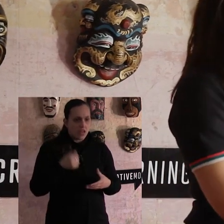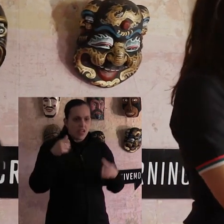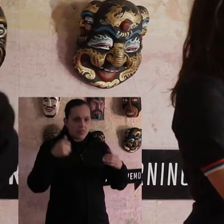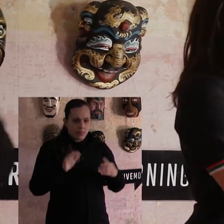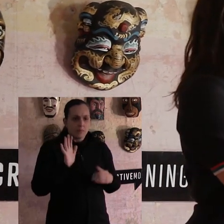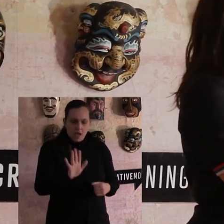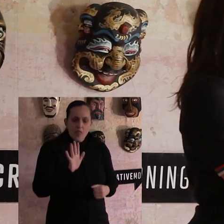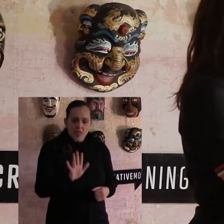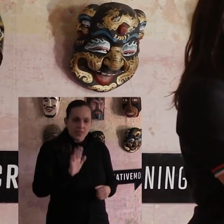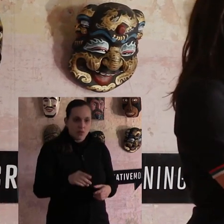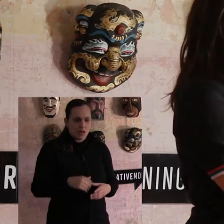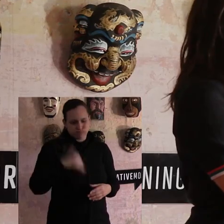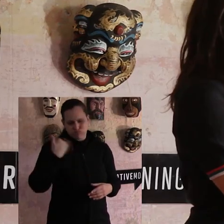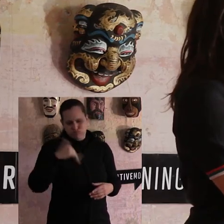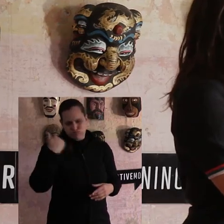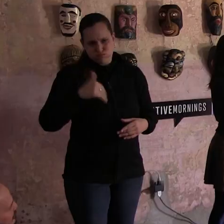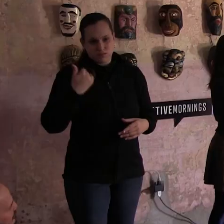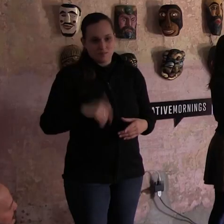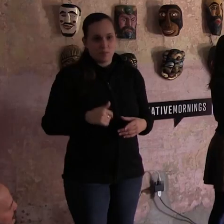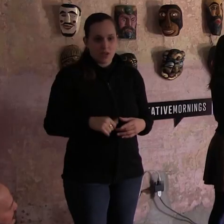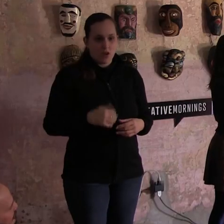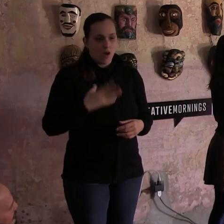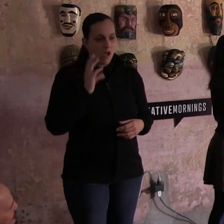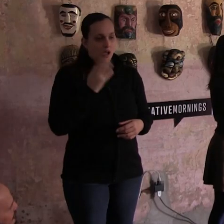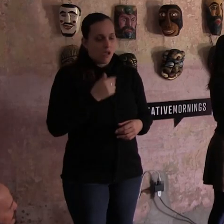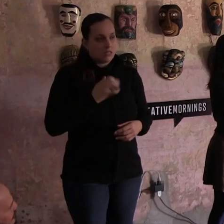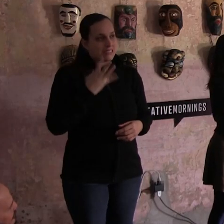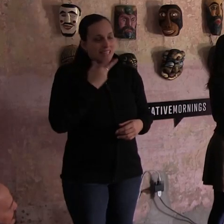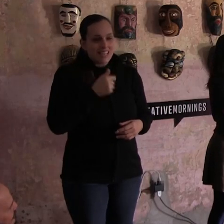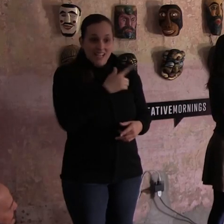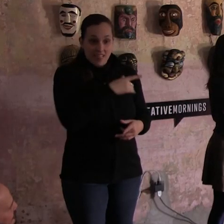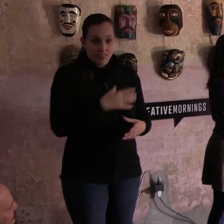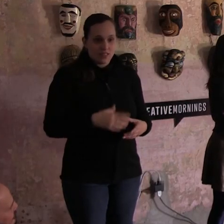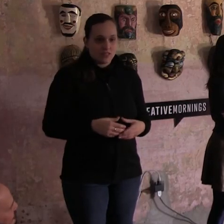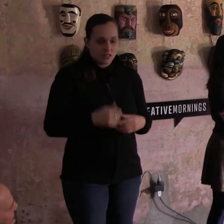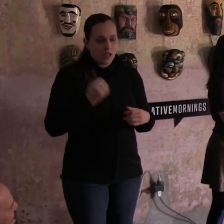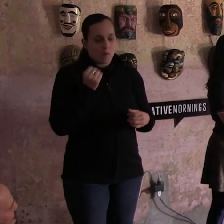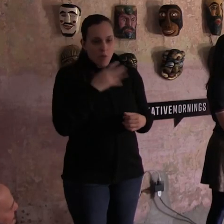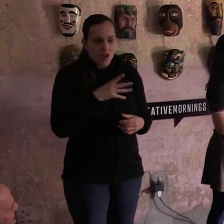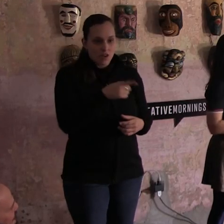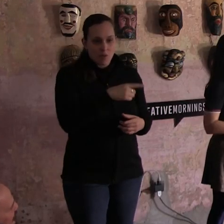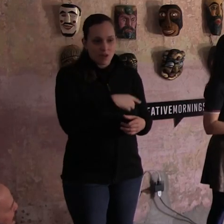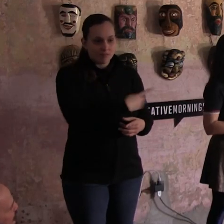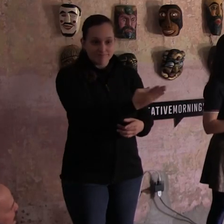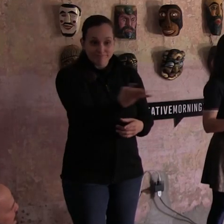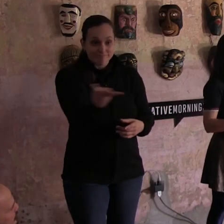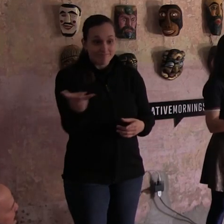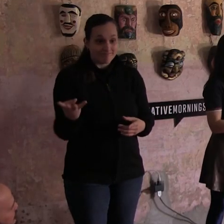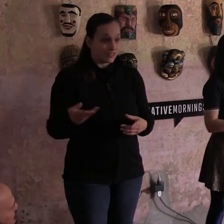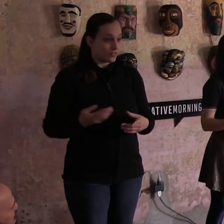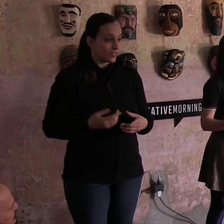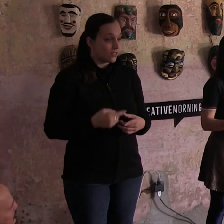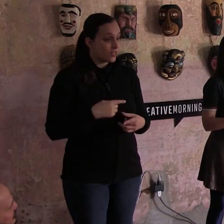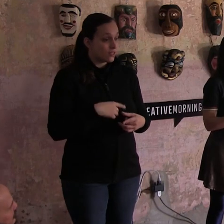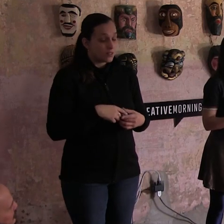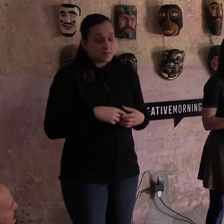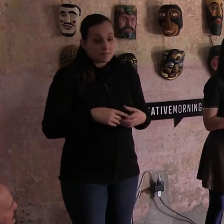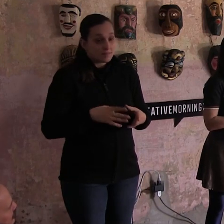cuándo, pero es algo que es bueno y hay que hacerlo. Entonces, a raíz de eso,